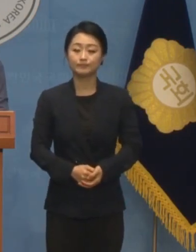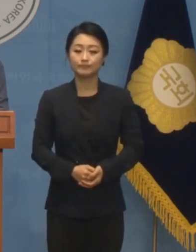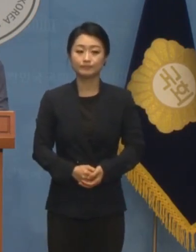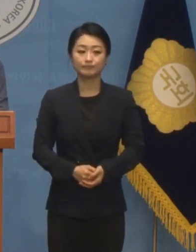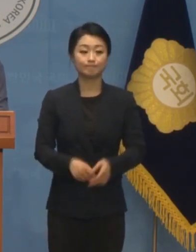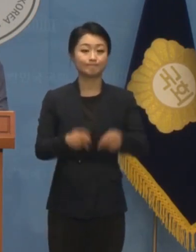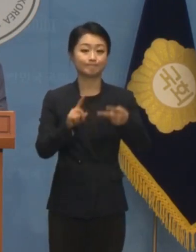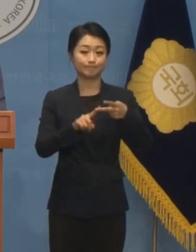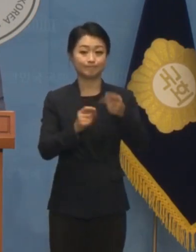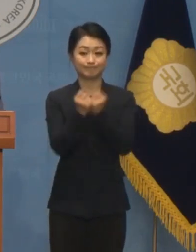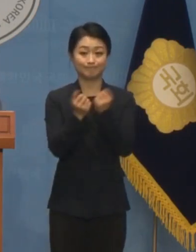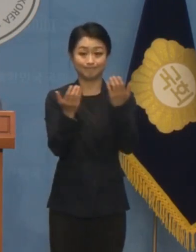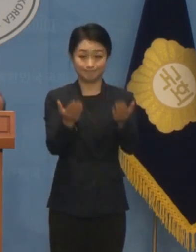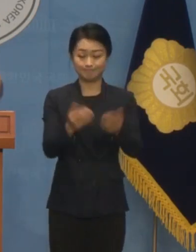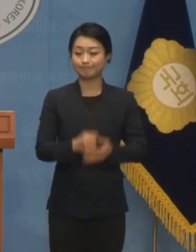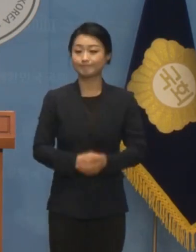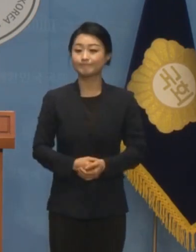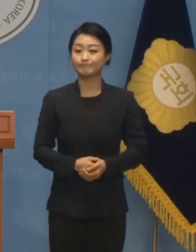두 번째입니다.